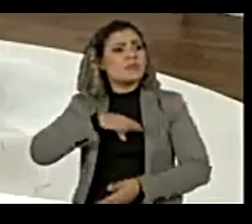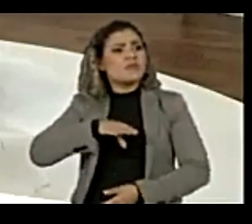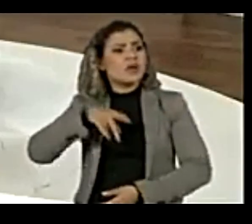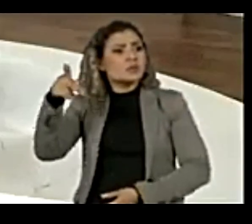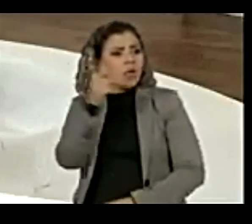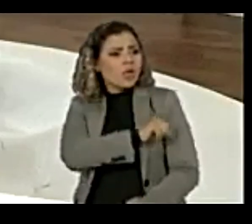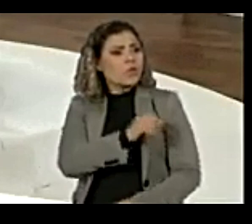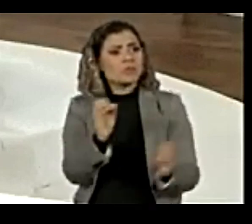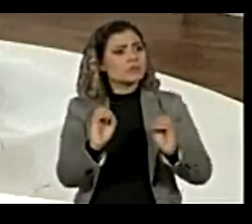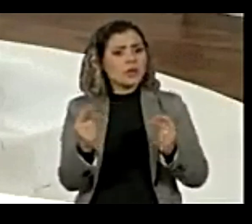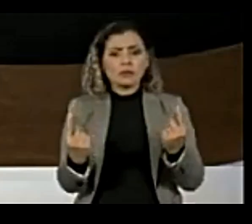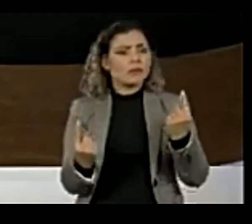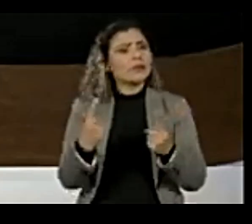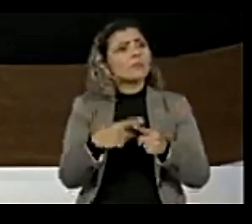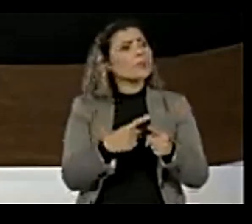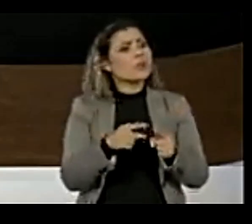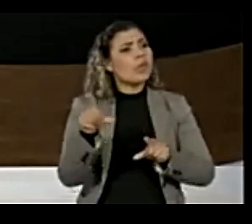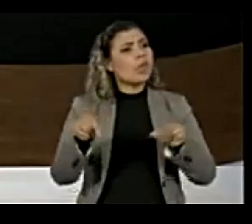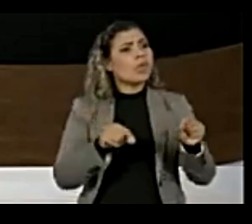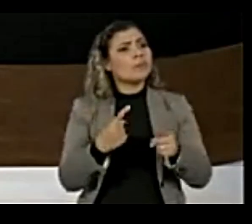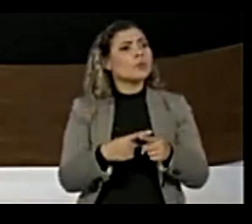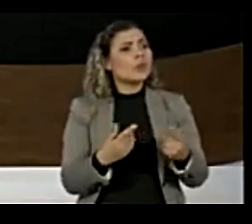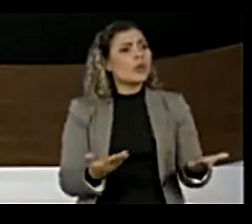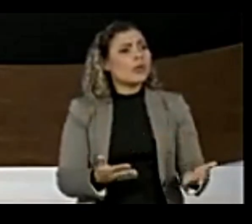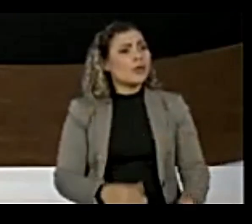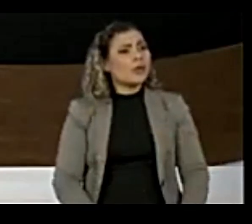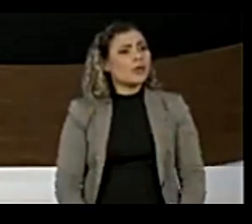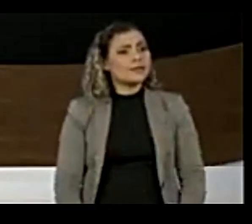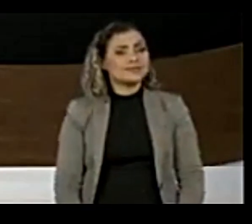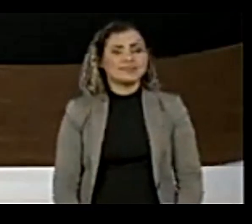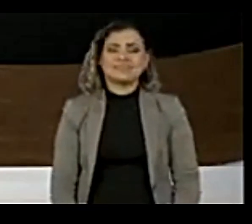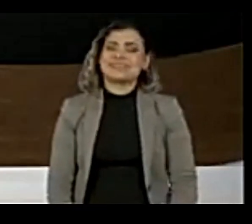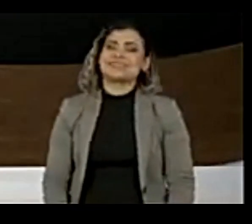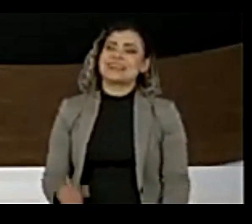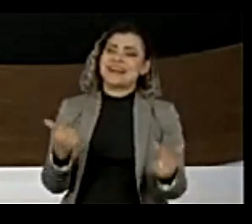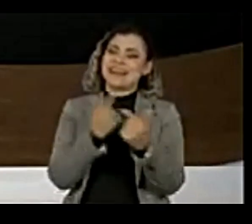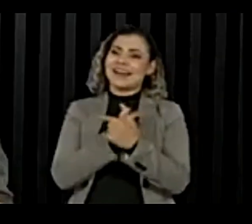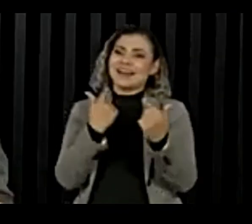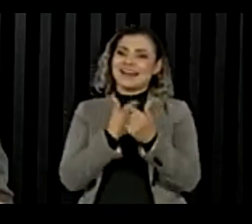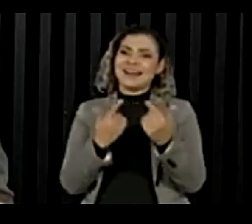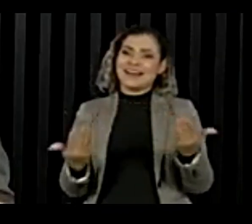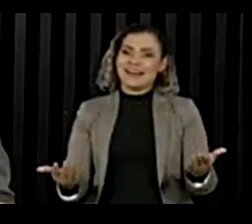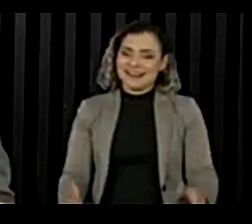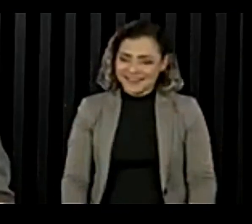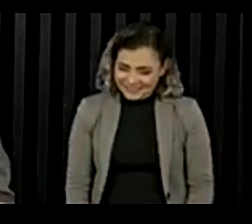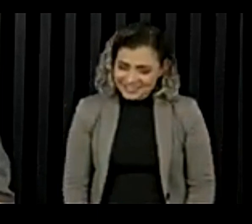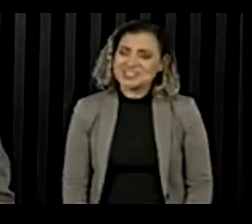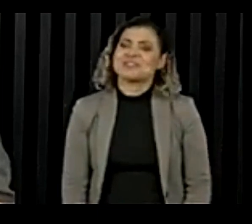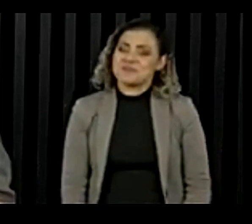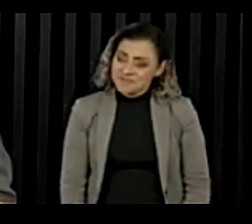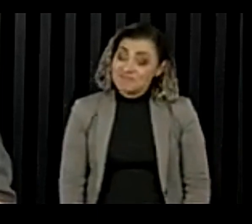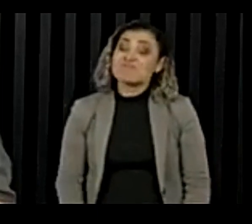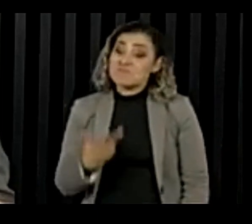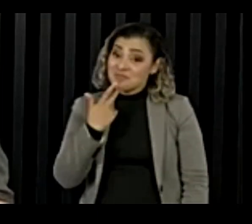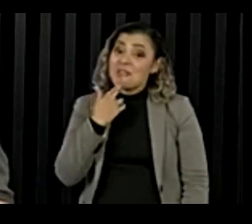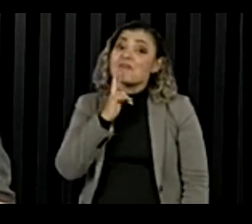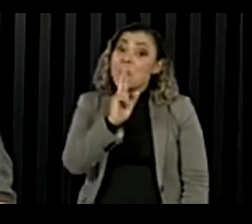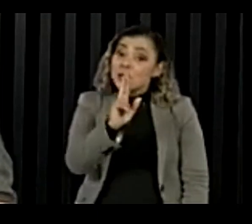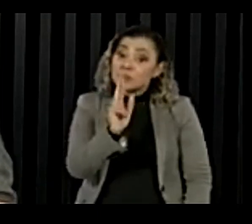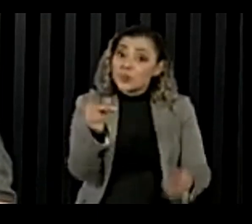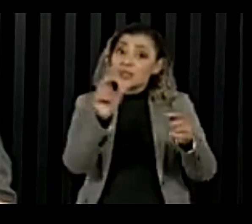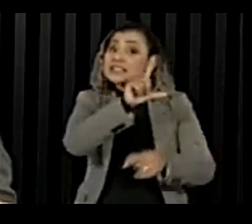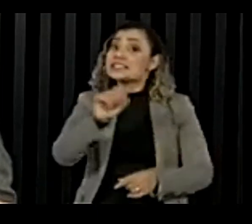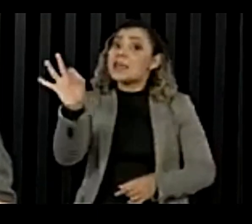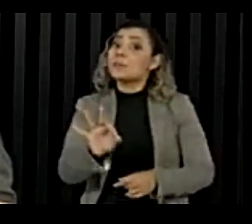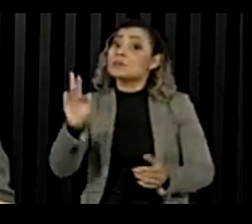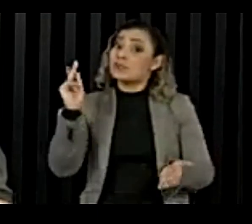Felipe Neto, cartola de futebol. Olha, eu falei que ia responder tudo com